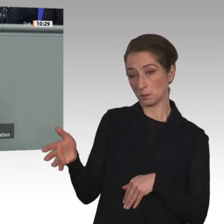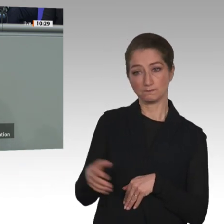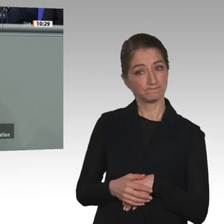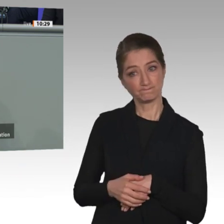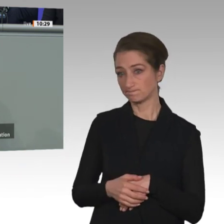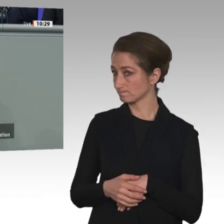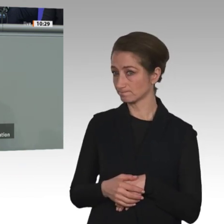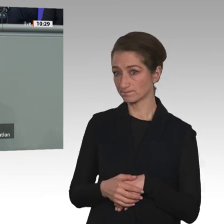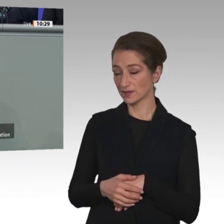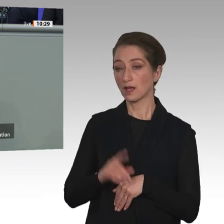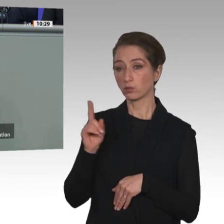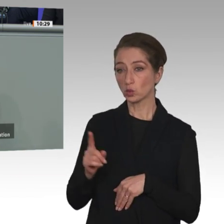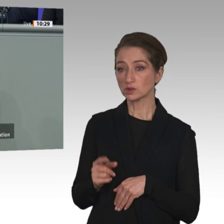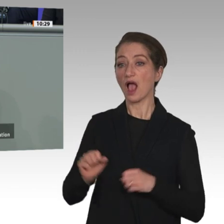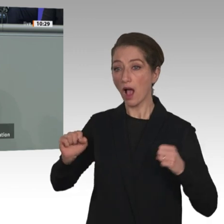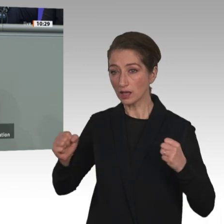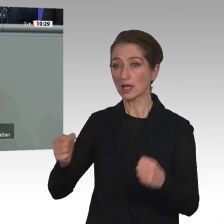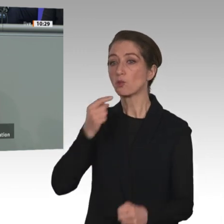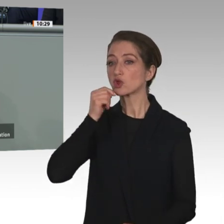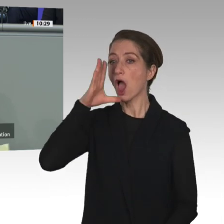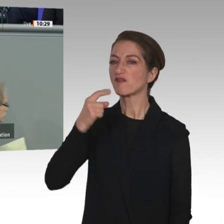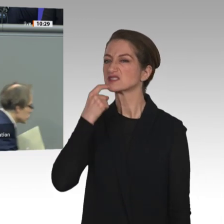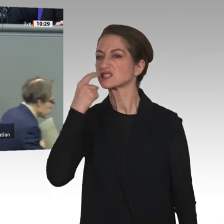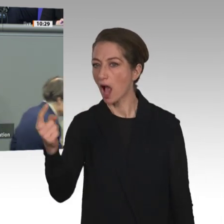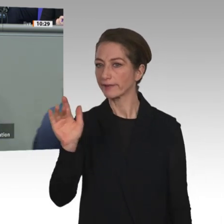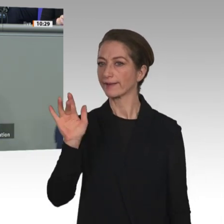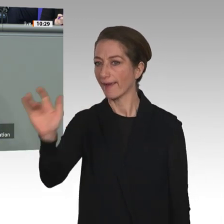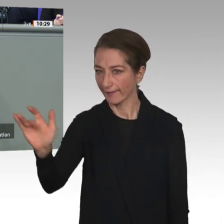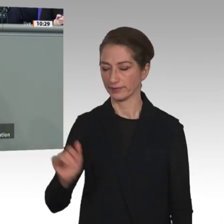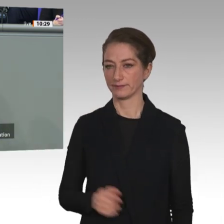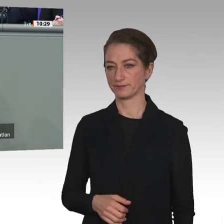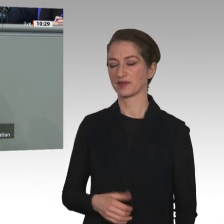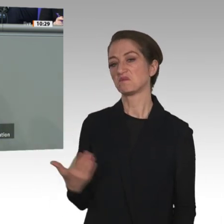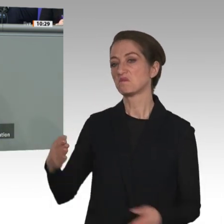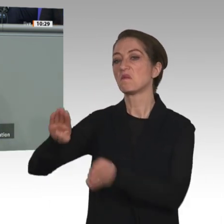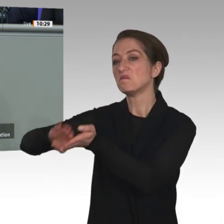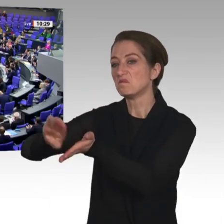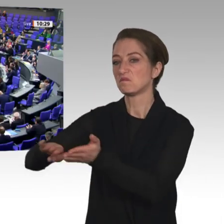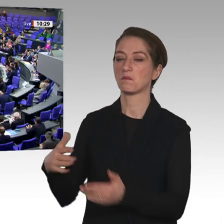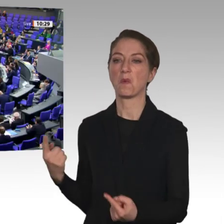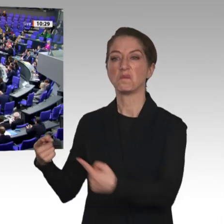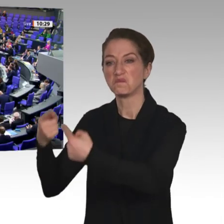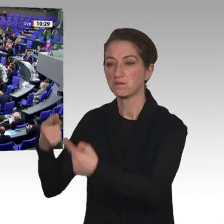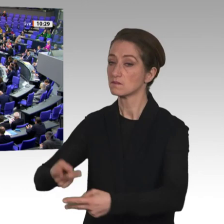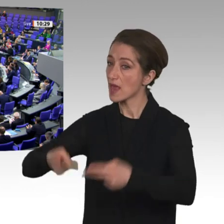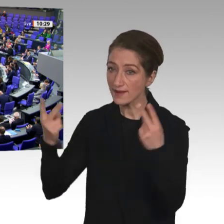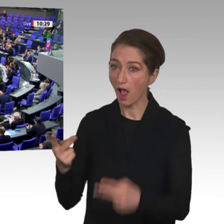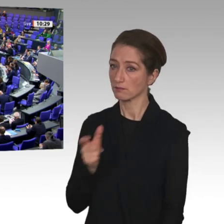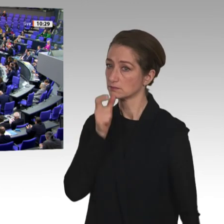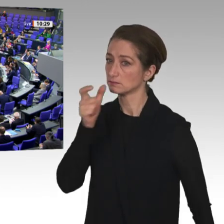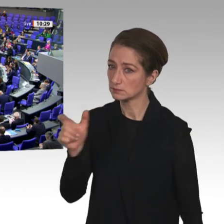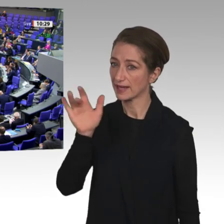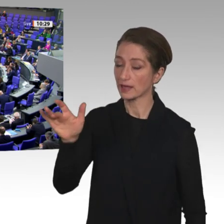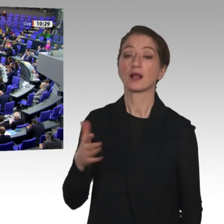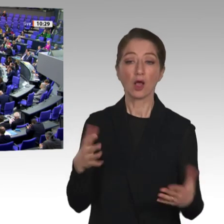ihrer Religion oder ihres Geschlechts abgewertet oder angefeindet werden. Mit den Worten fängt